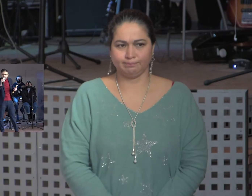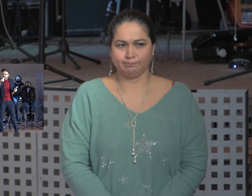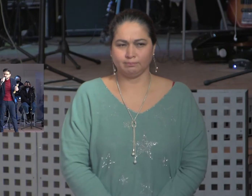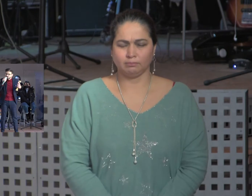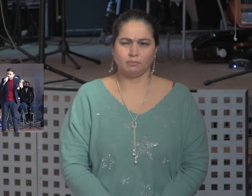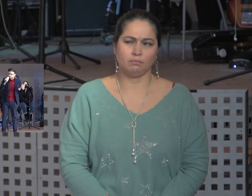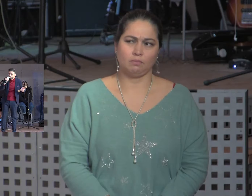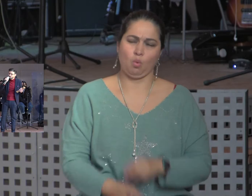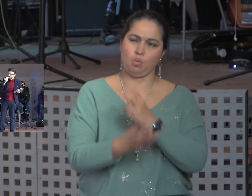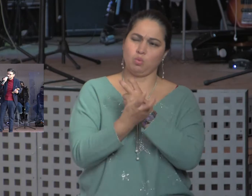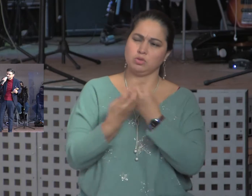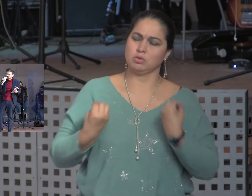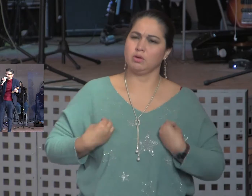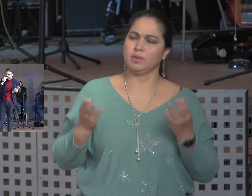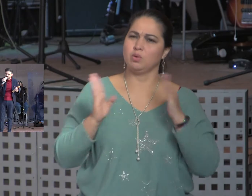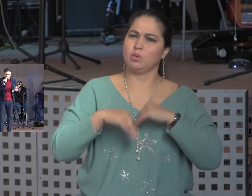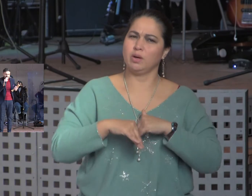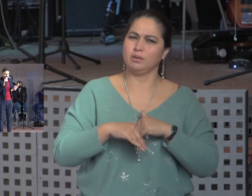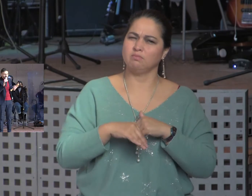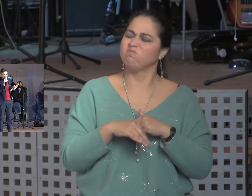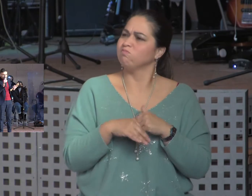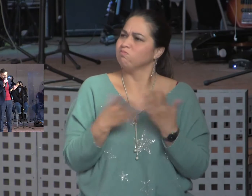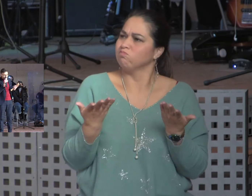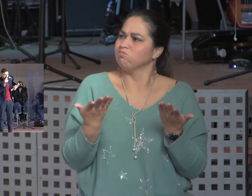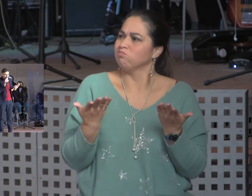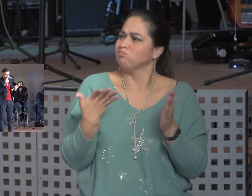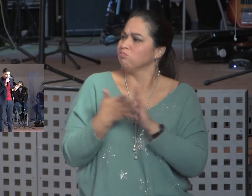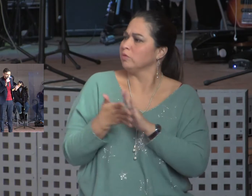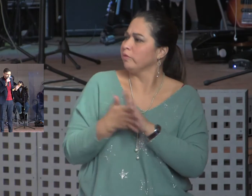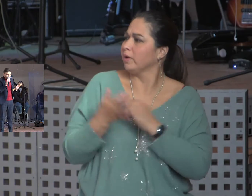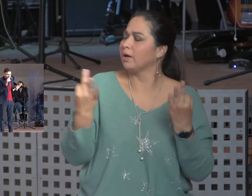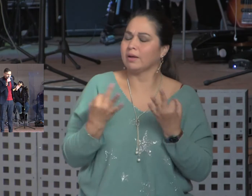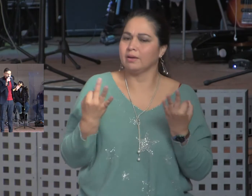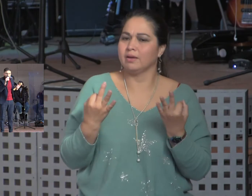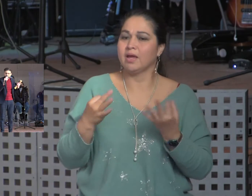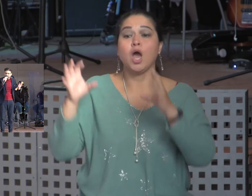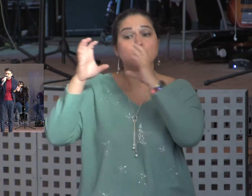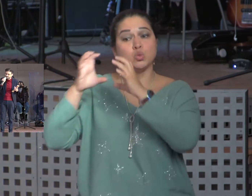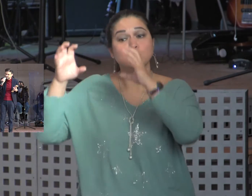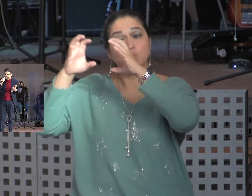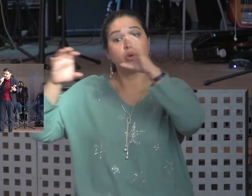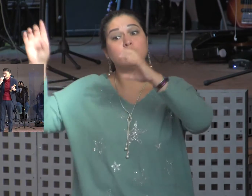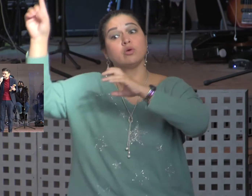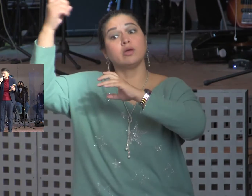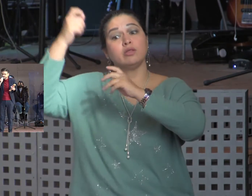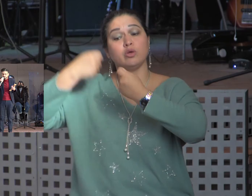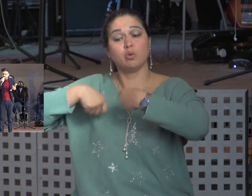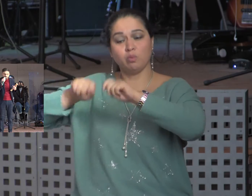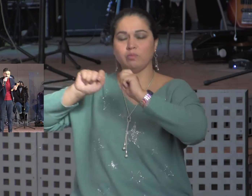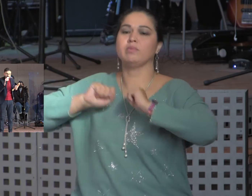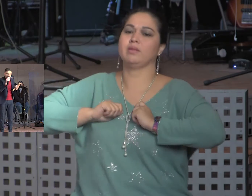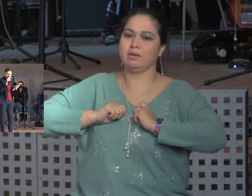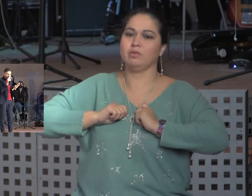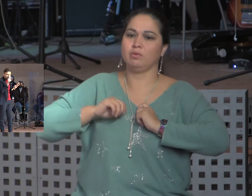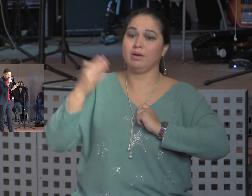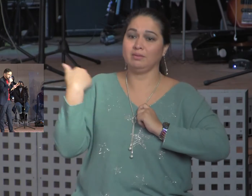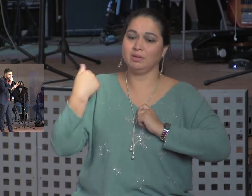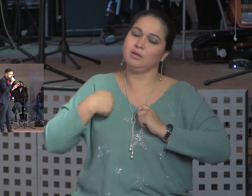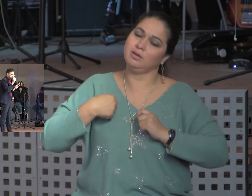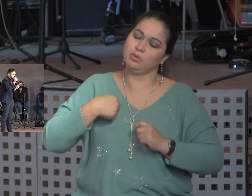vida? Sueños que el Señor te ha dado. Una palabra que el Señor te ha dado y la has